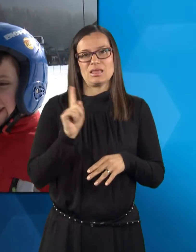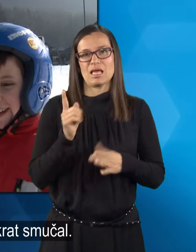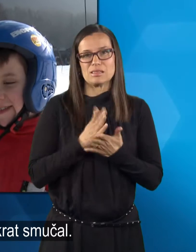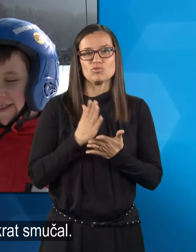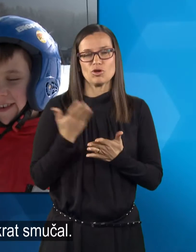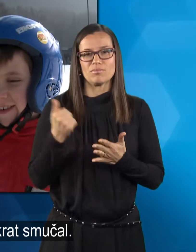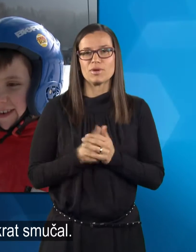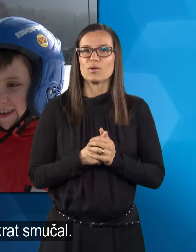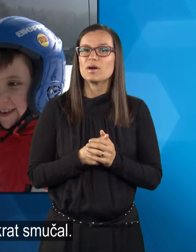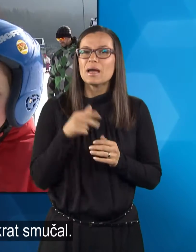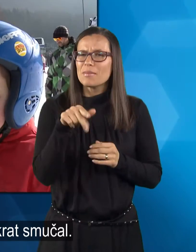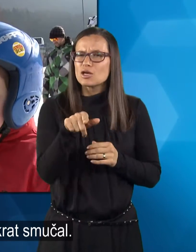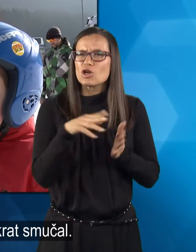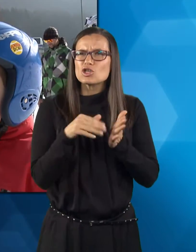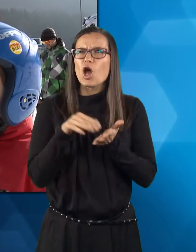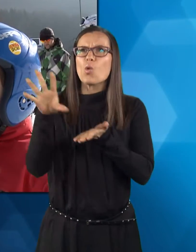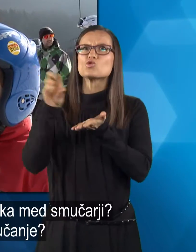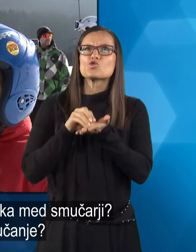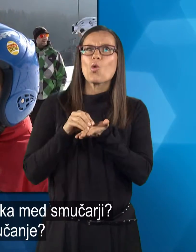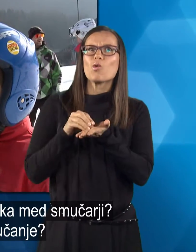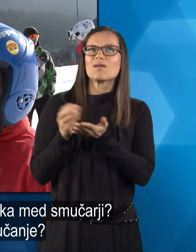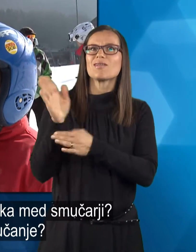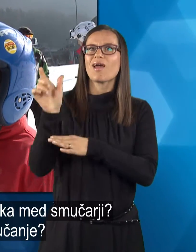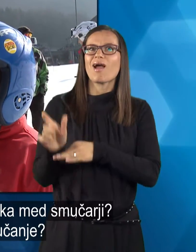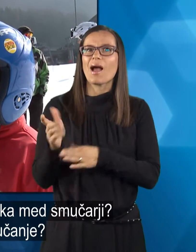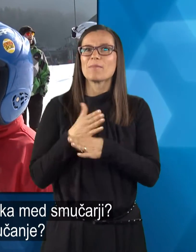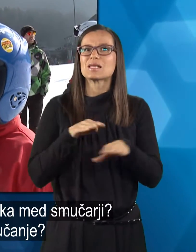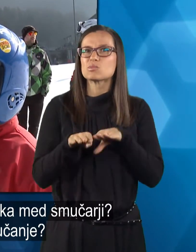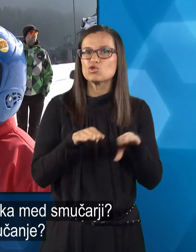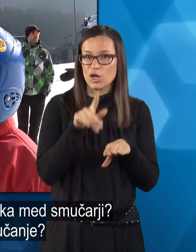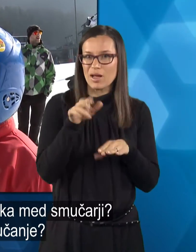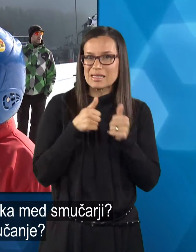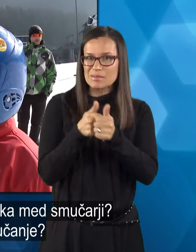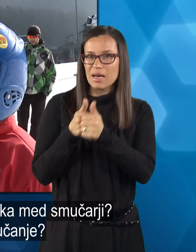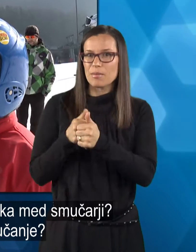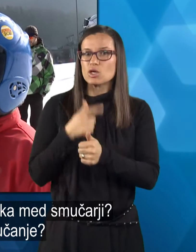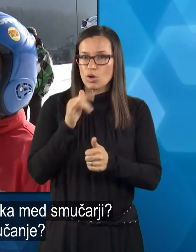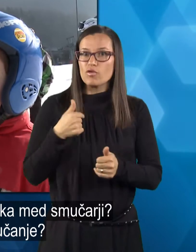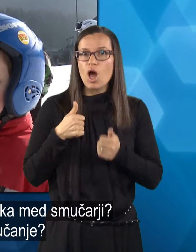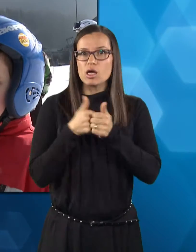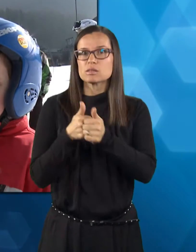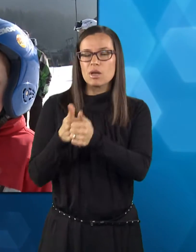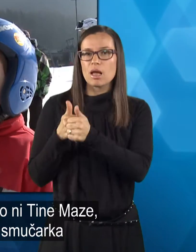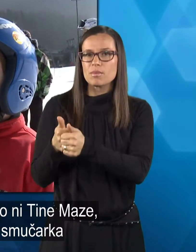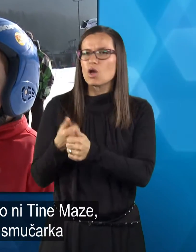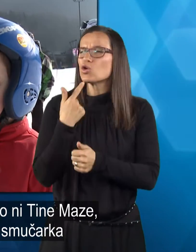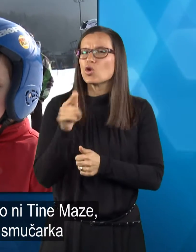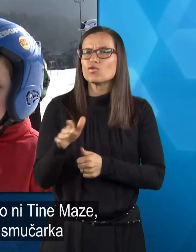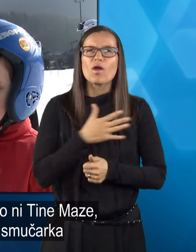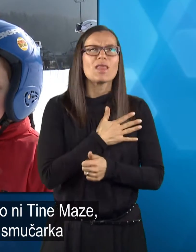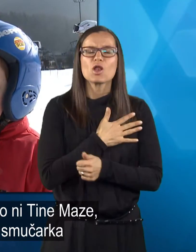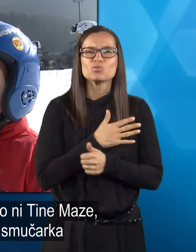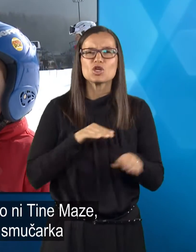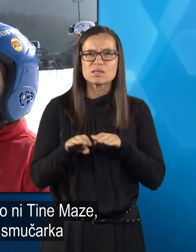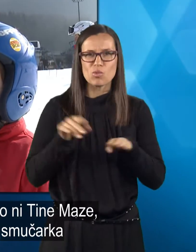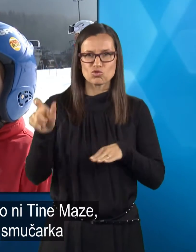že veliko smučal. A imaš kakšen vzornika med smučarjem? Kje spremljaš smučanje? Ja, spremljam, ja. Kdo je